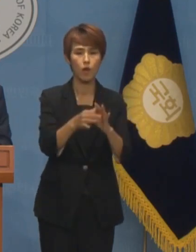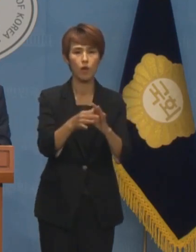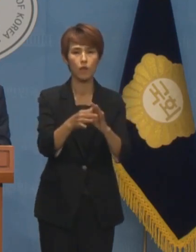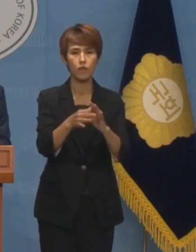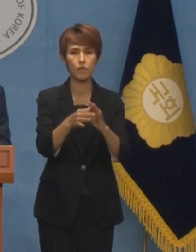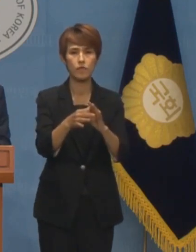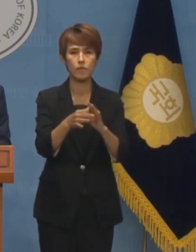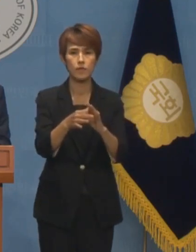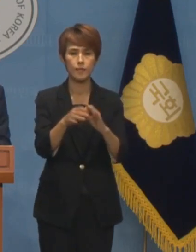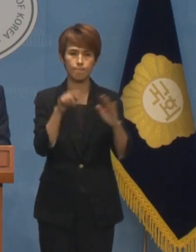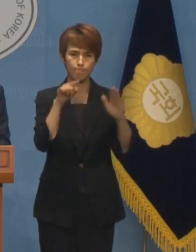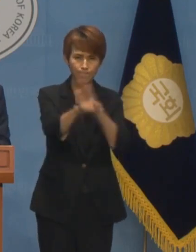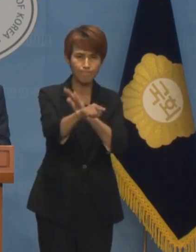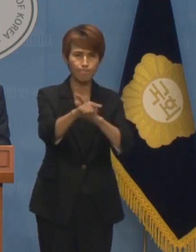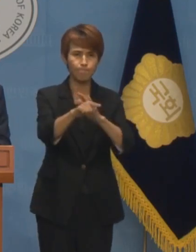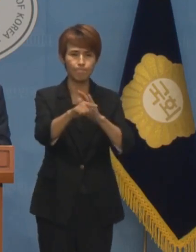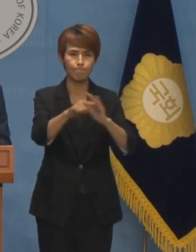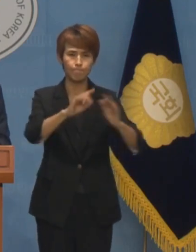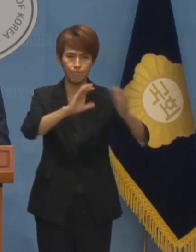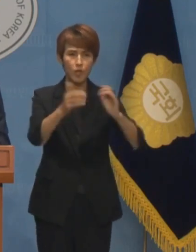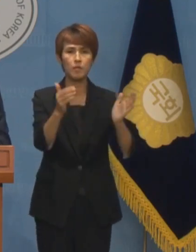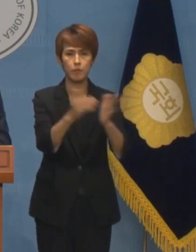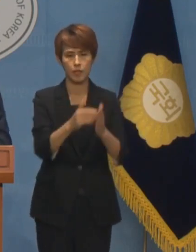현장 간담회를 가졌습니다.